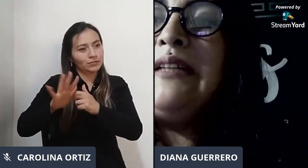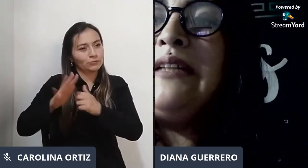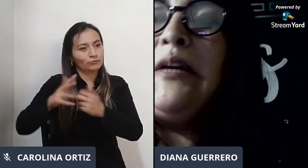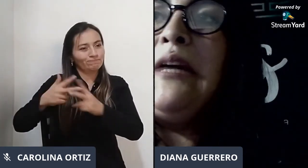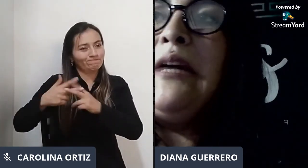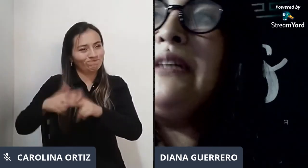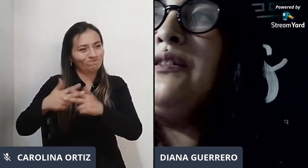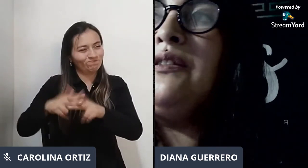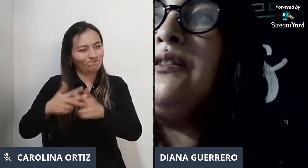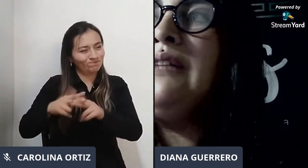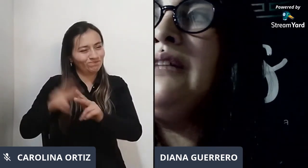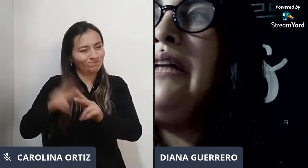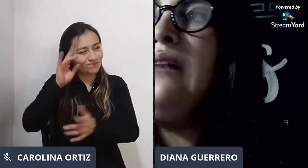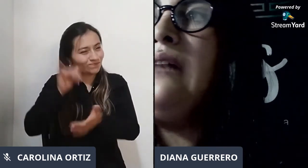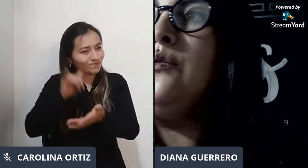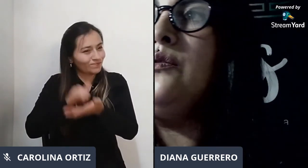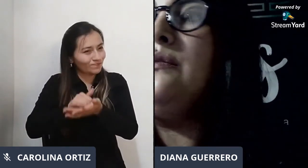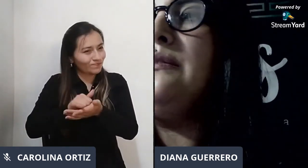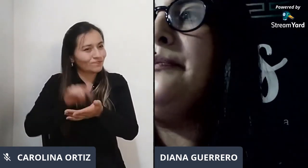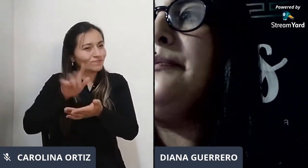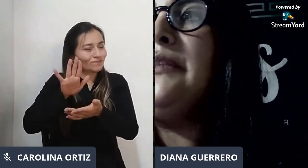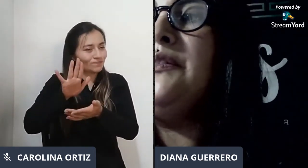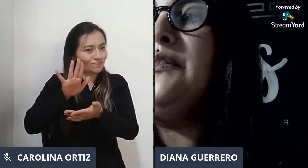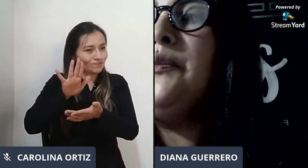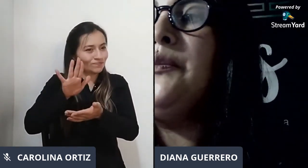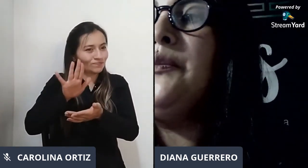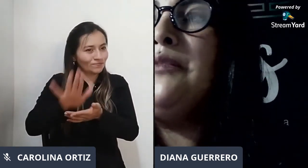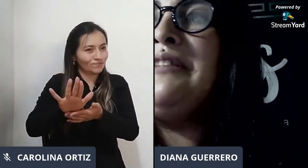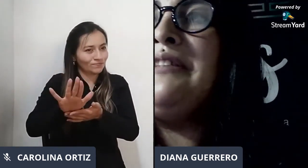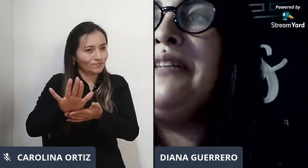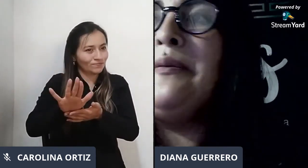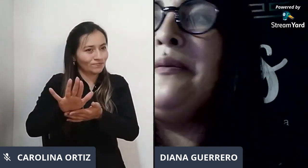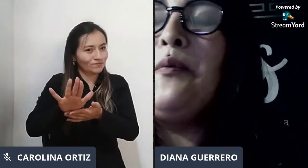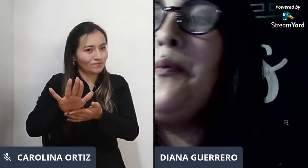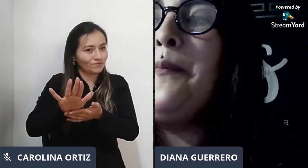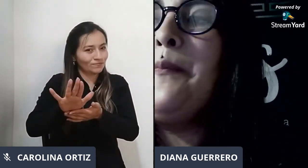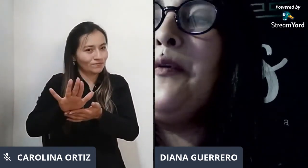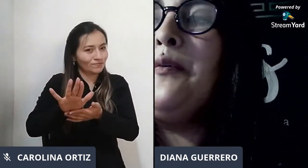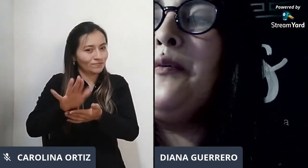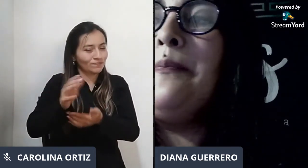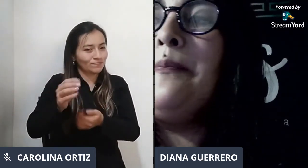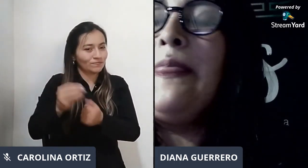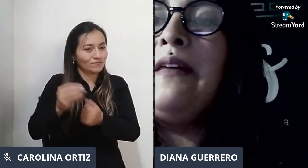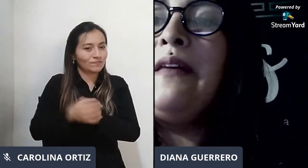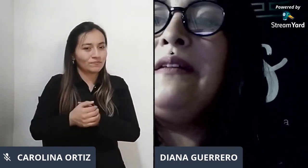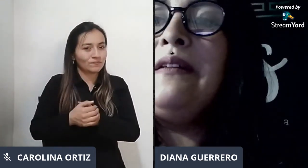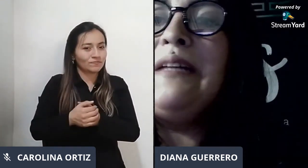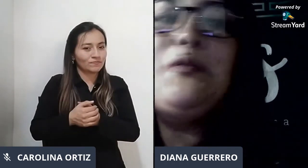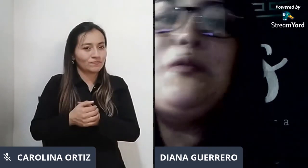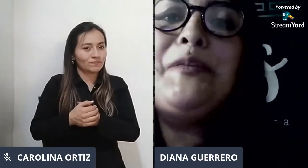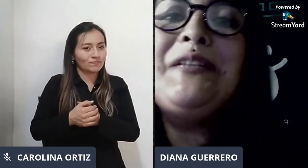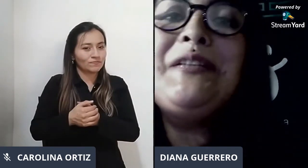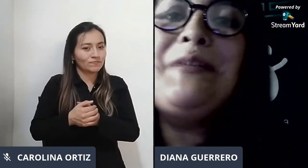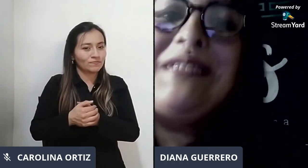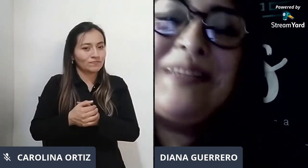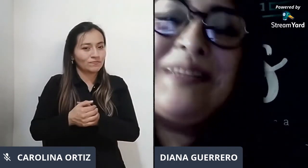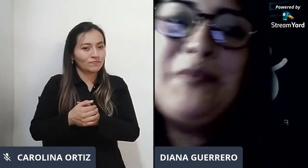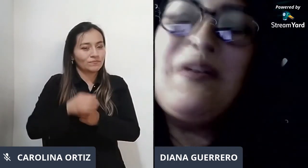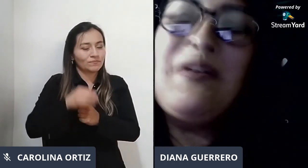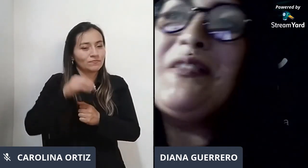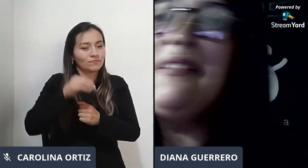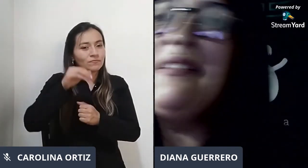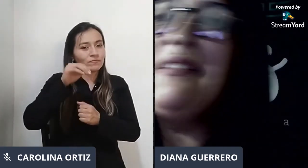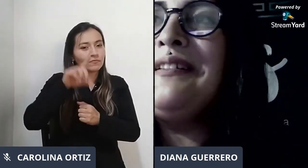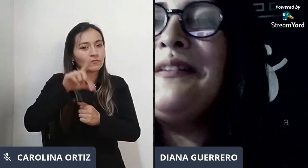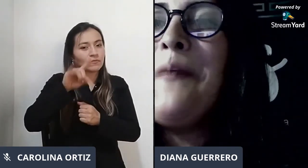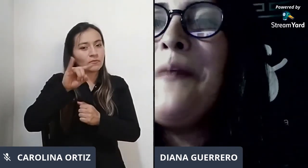Es, creo que, la conexión de la luz. Por eso no podemos avanzar un poco. Tengamos un poquito de paciencia, por